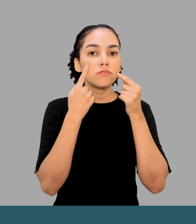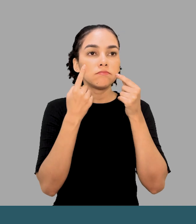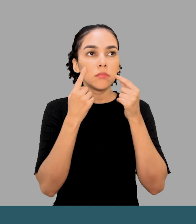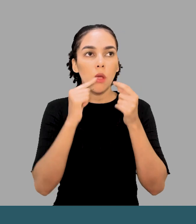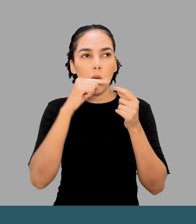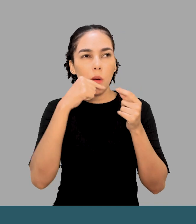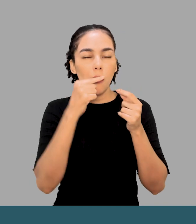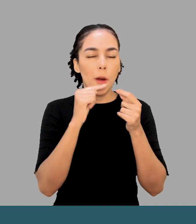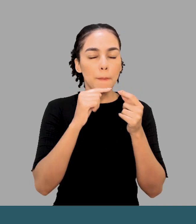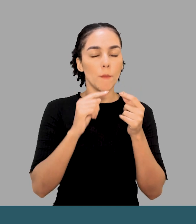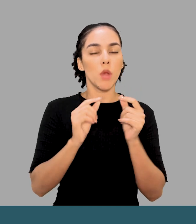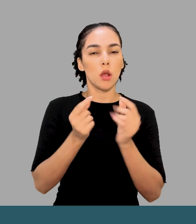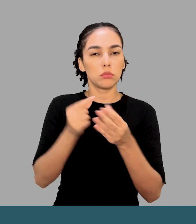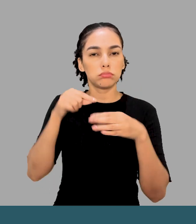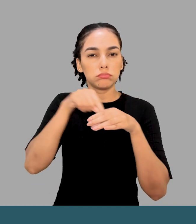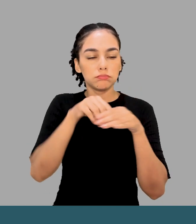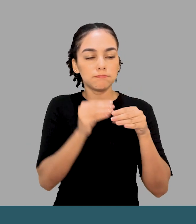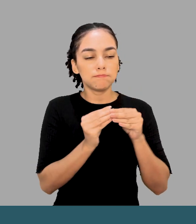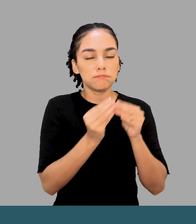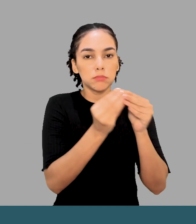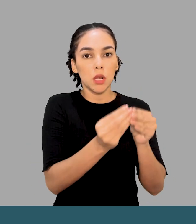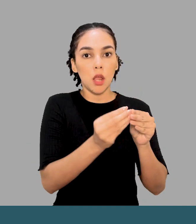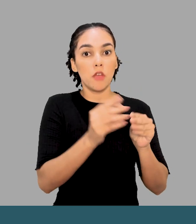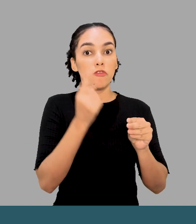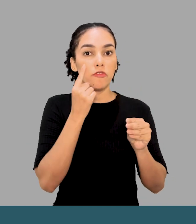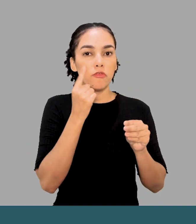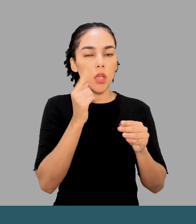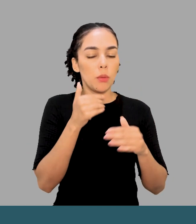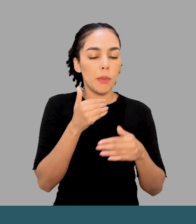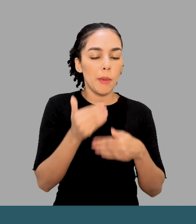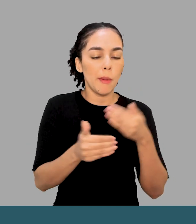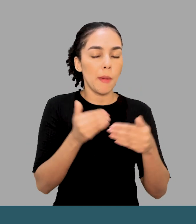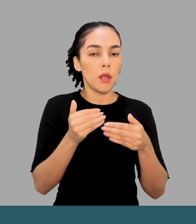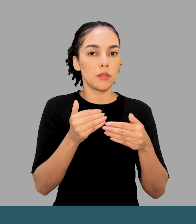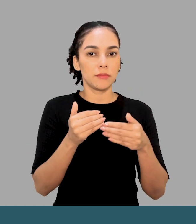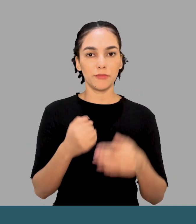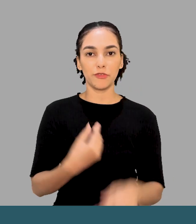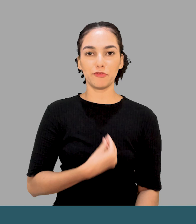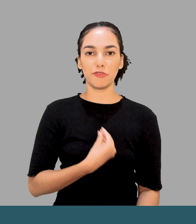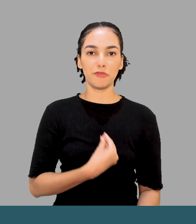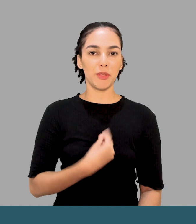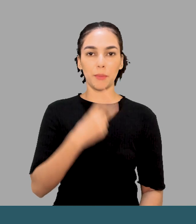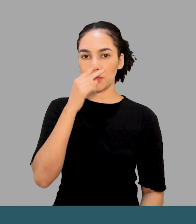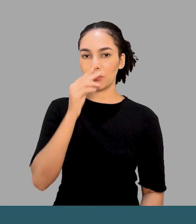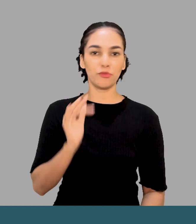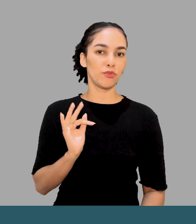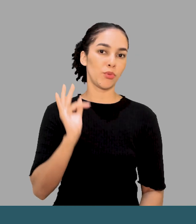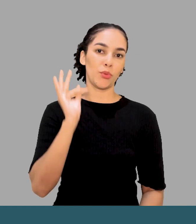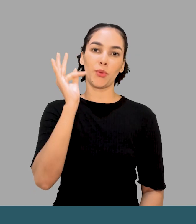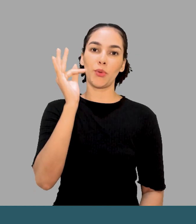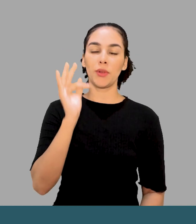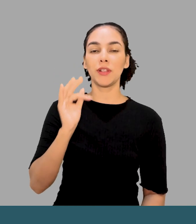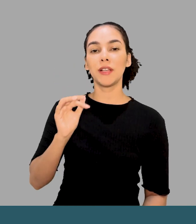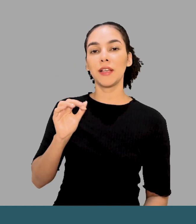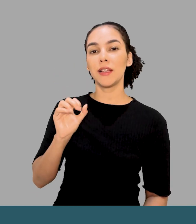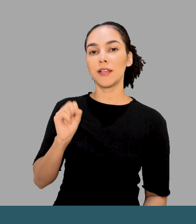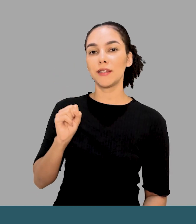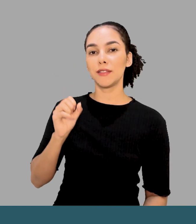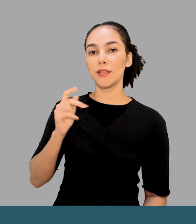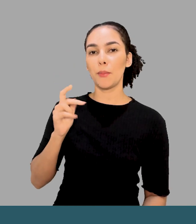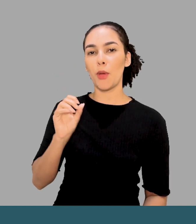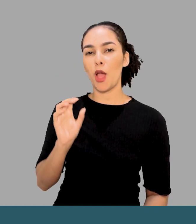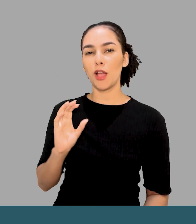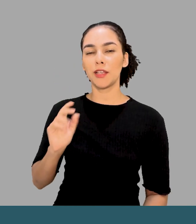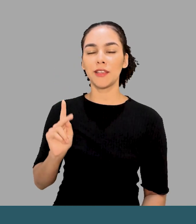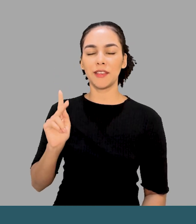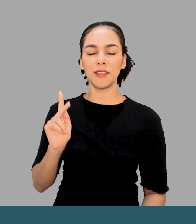vai ter todo o caminho. Ou seja, estamos vivendo Star Trek já, do Spock, do McCoy e do